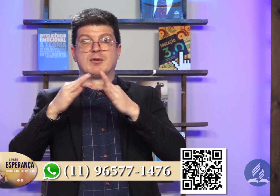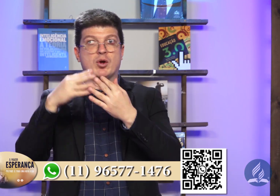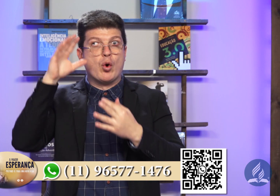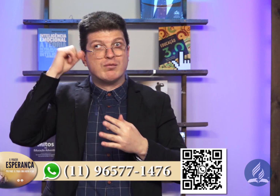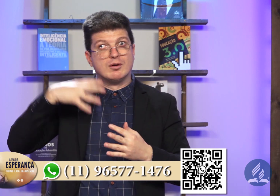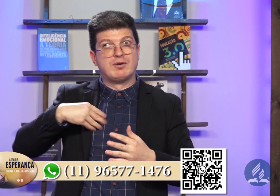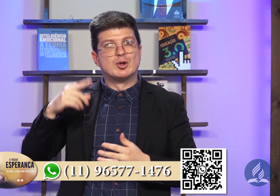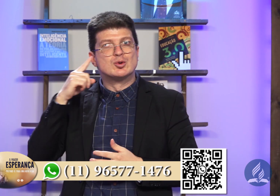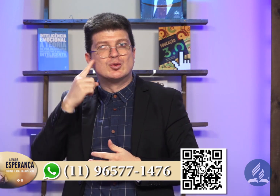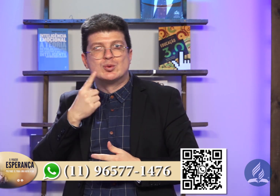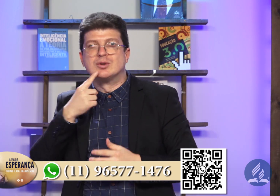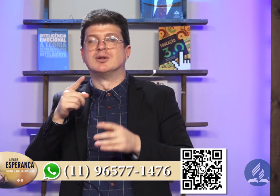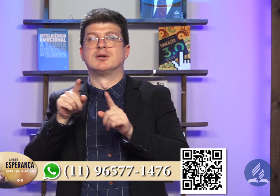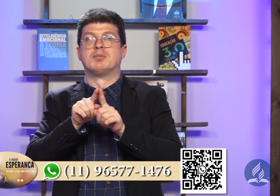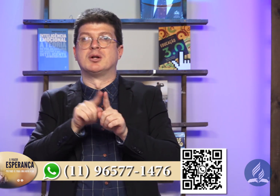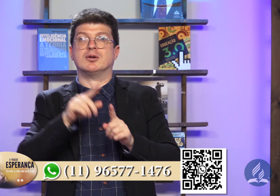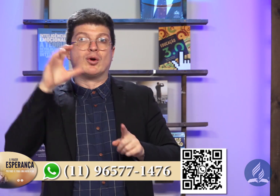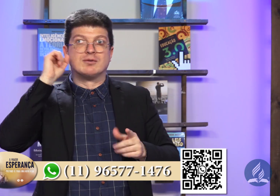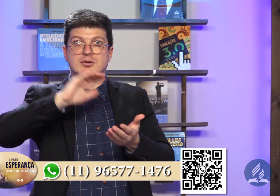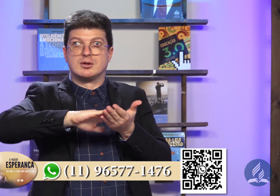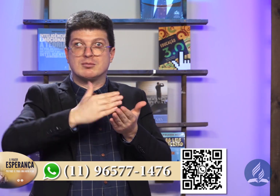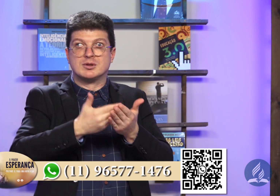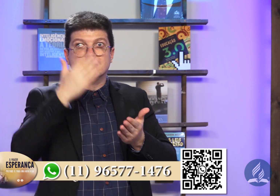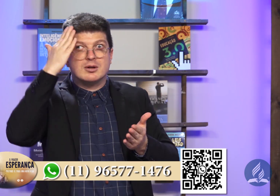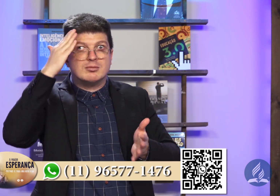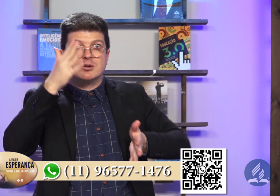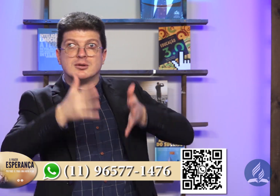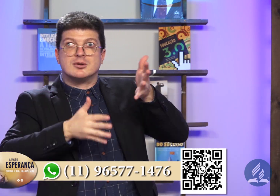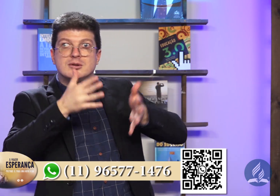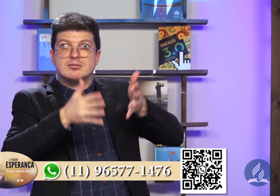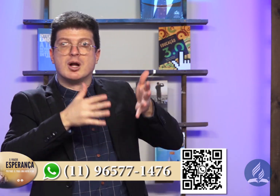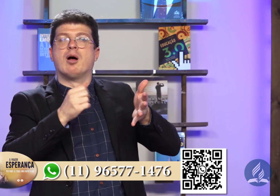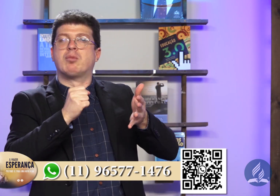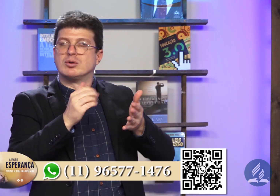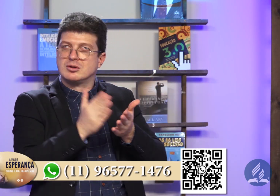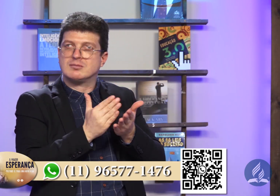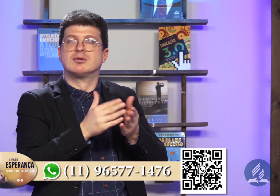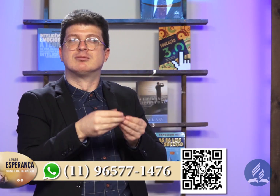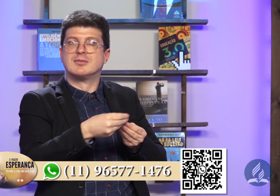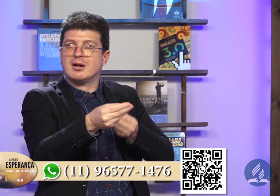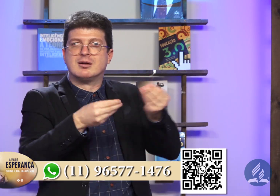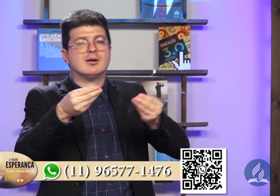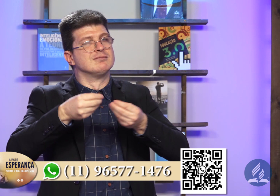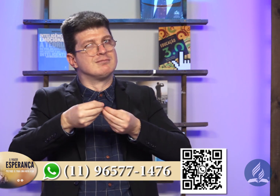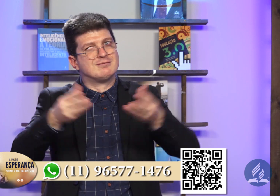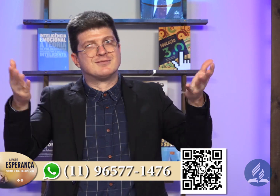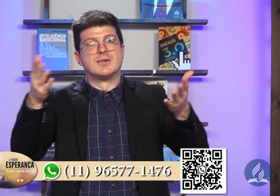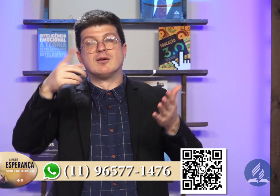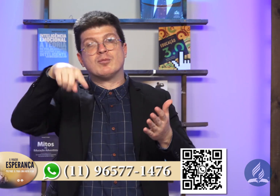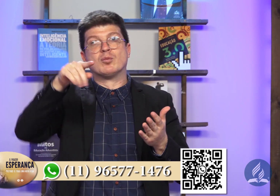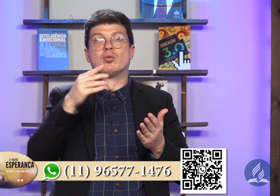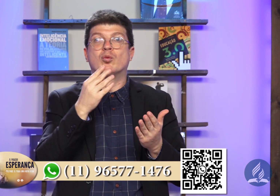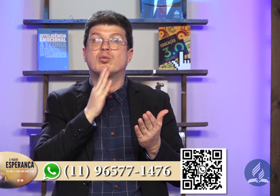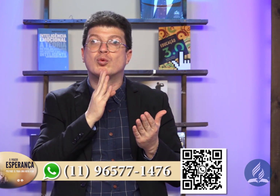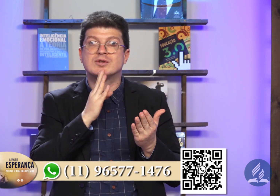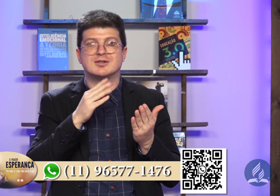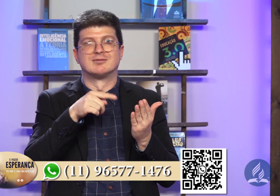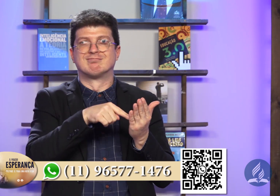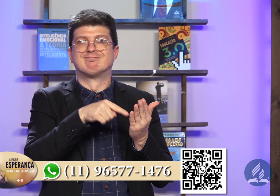para os amigos ouvintes, pelos intérpretes, pessoas que sabem Libras. Você pode distribuir para toda a sua família.